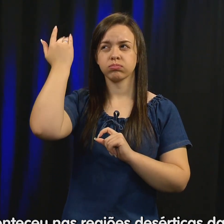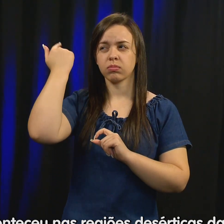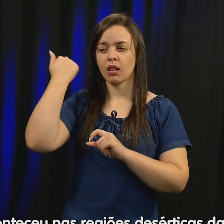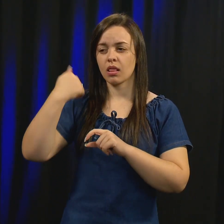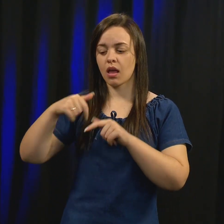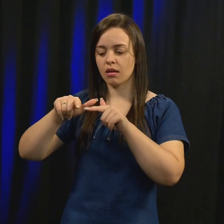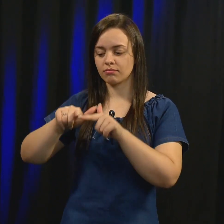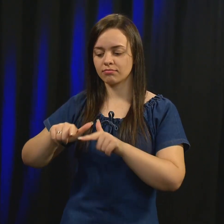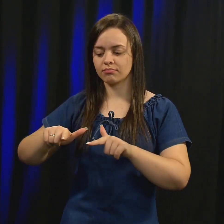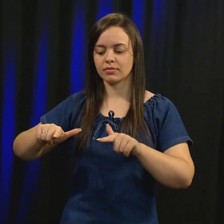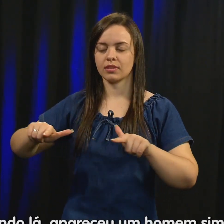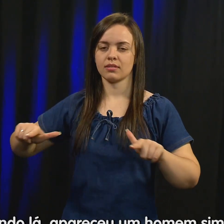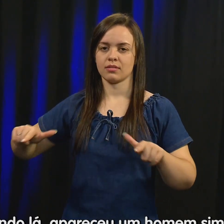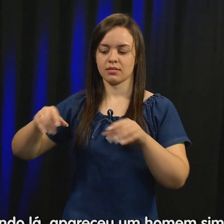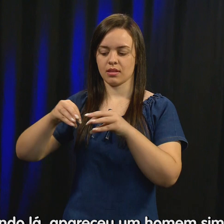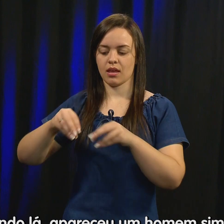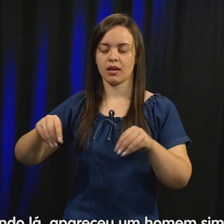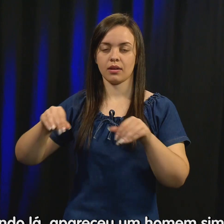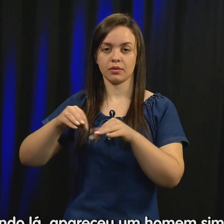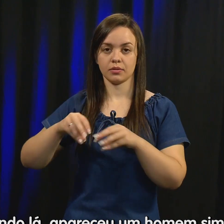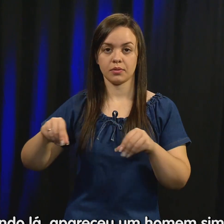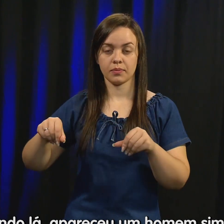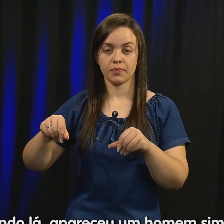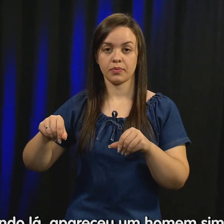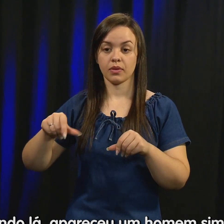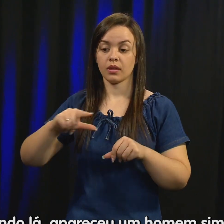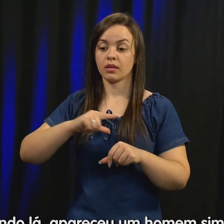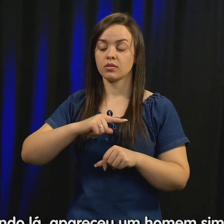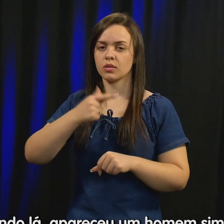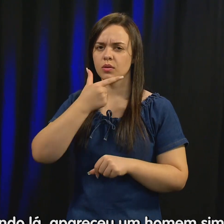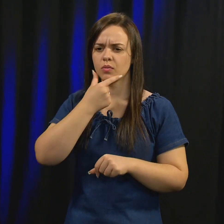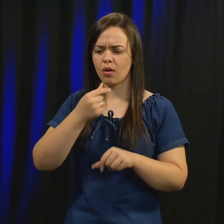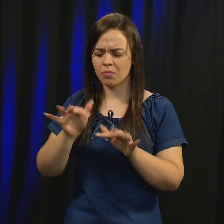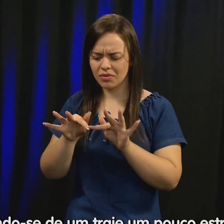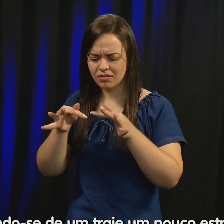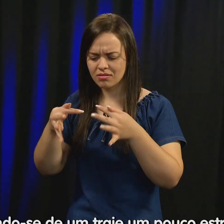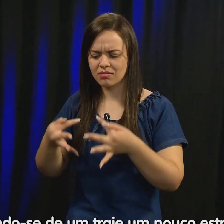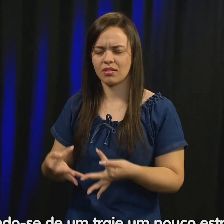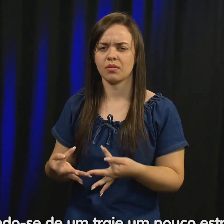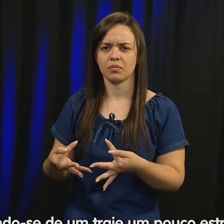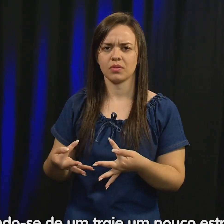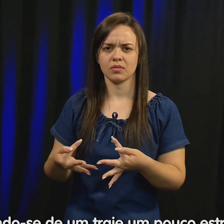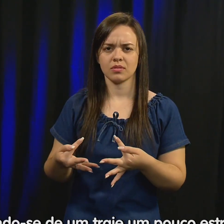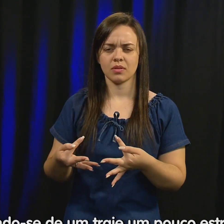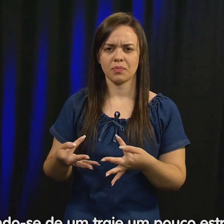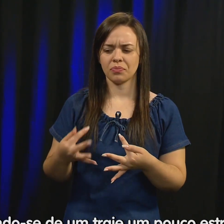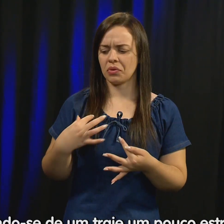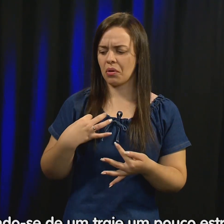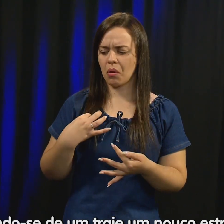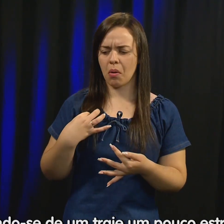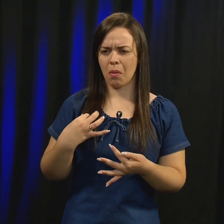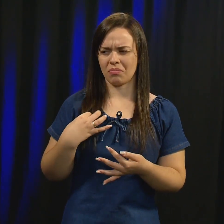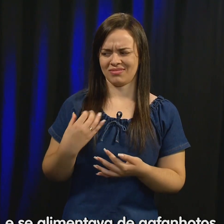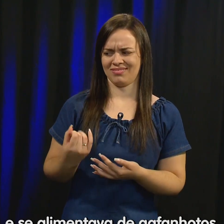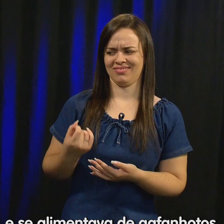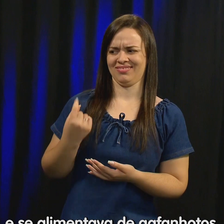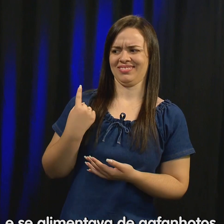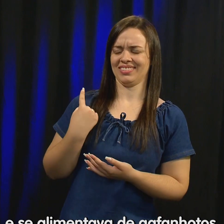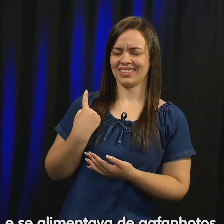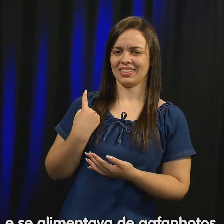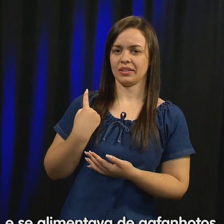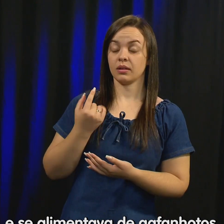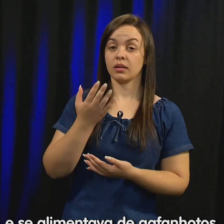desérticas da Judeia, quando lá apareceu um homem simples, vestindo-se de um traje um pouco estranho e